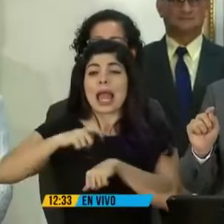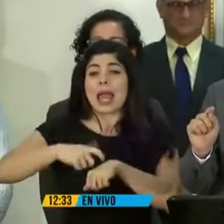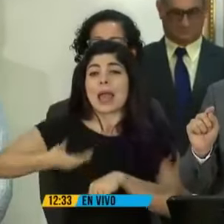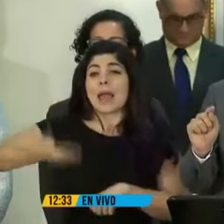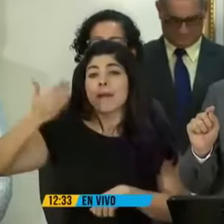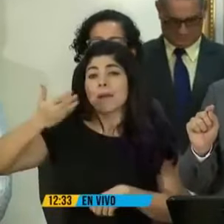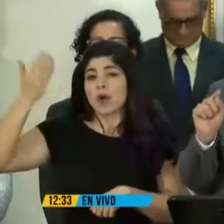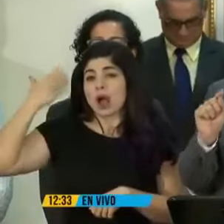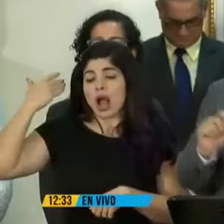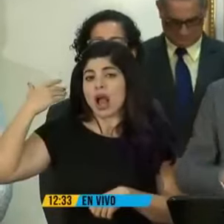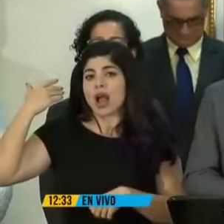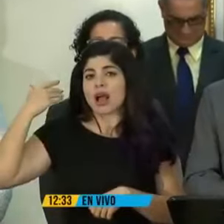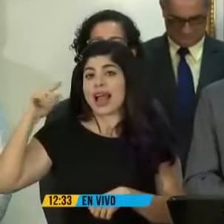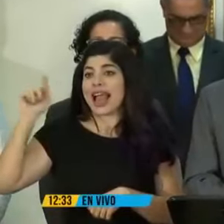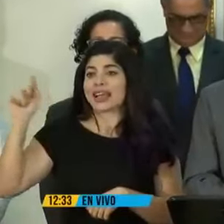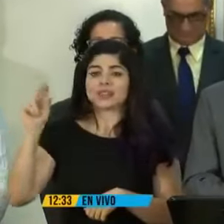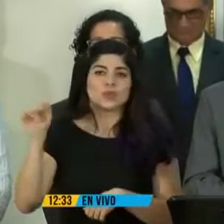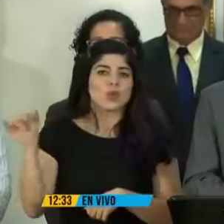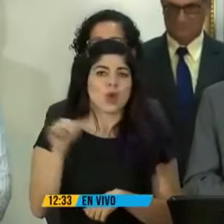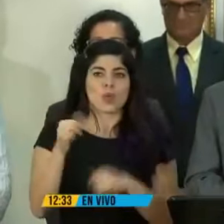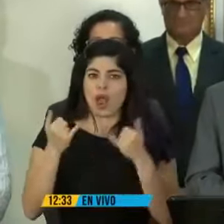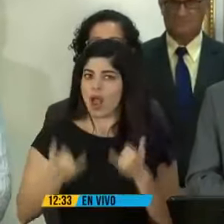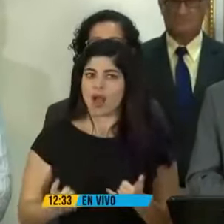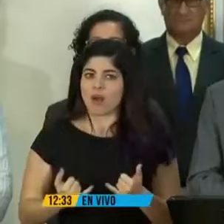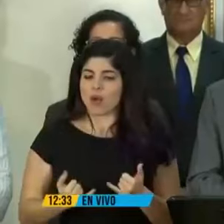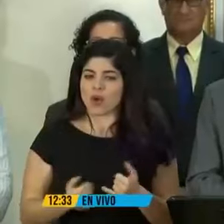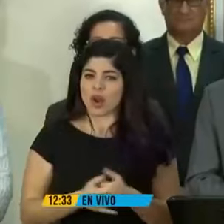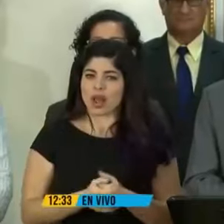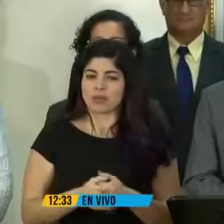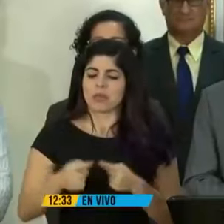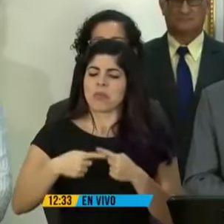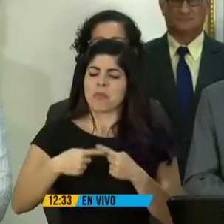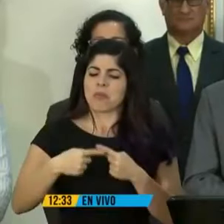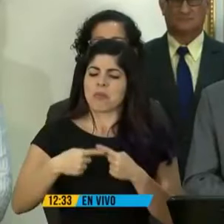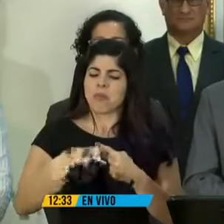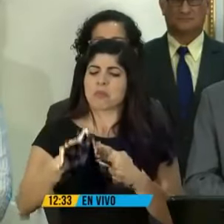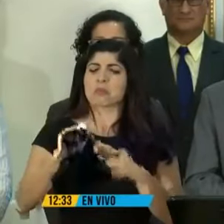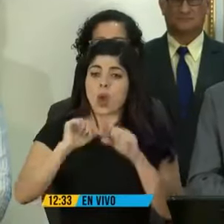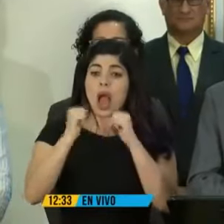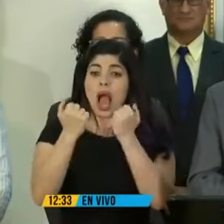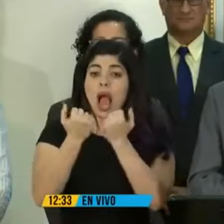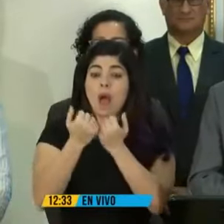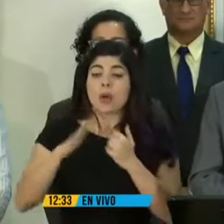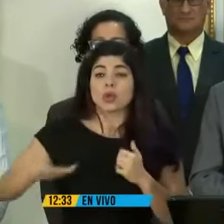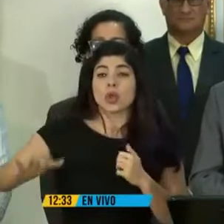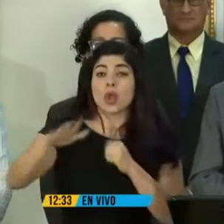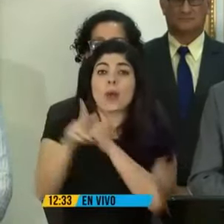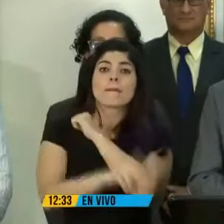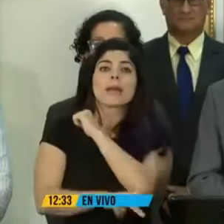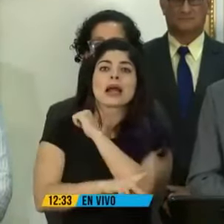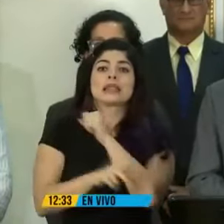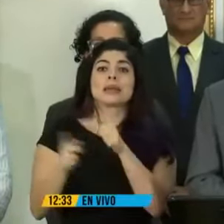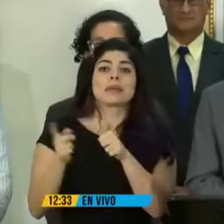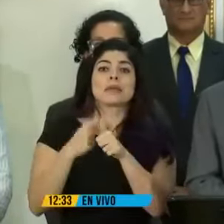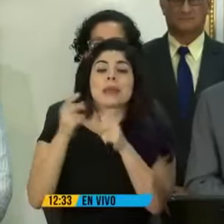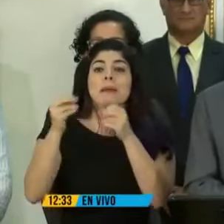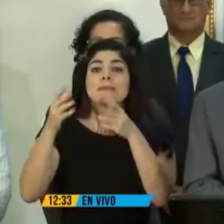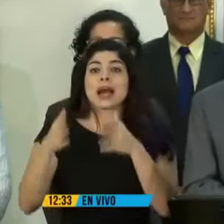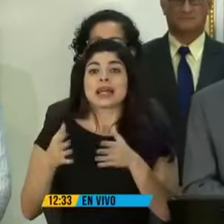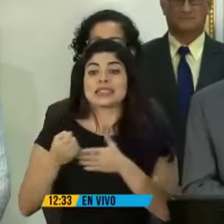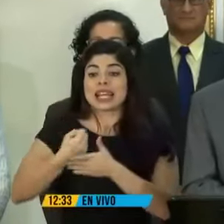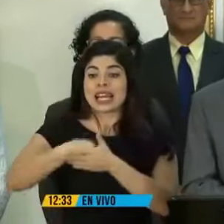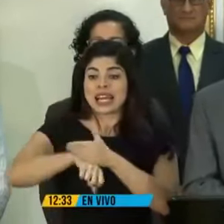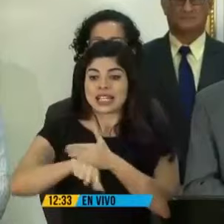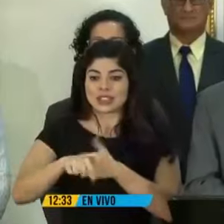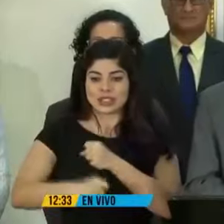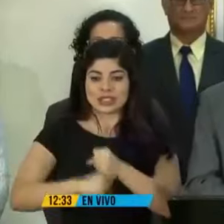época no es la presente. Pronto llegará a las aulas del país la primera maestra nacida en el